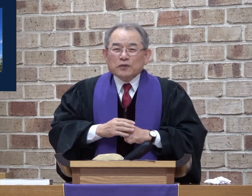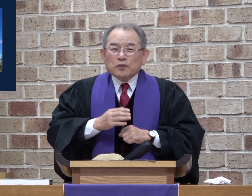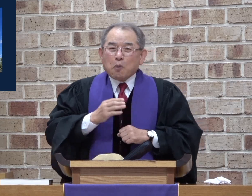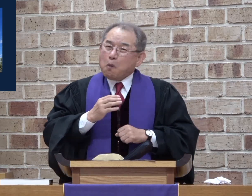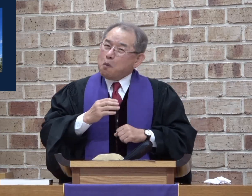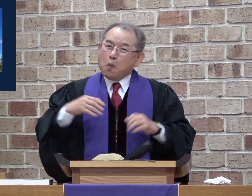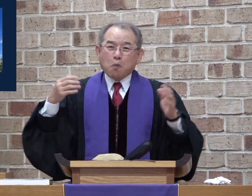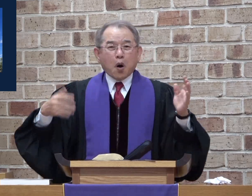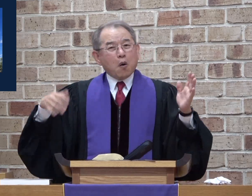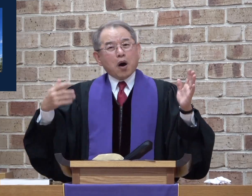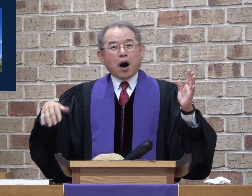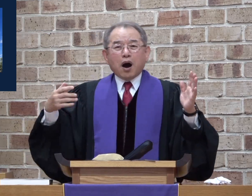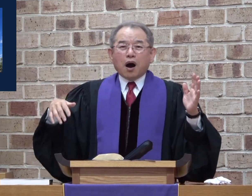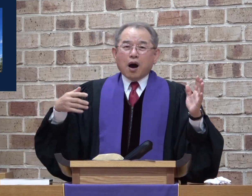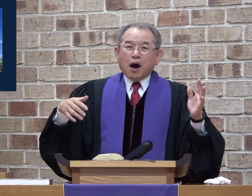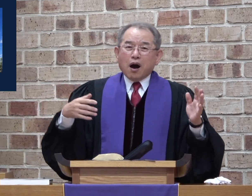정말 대단합니다.